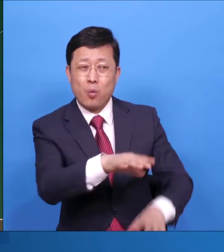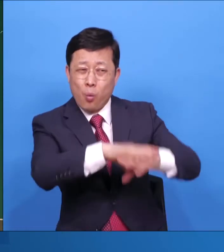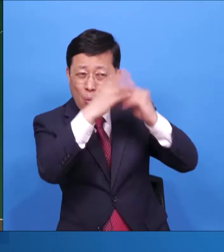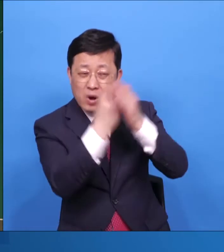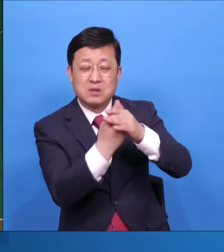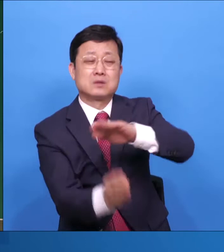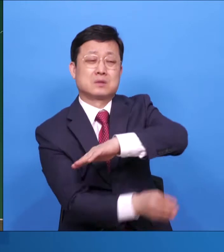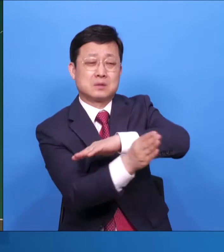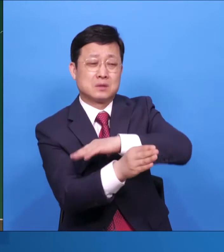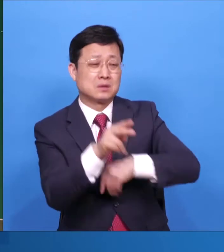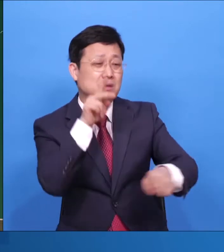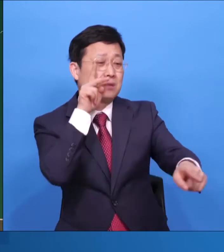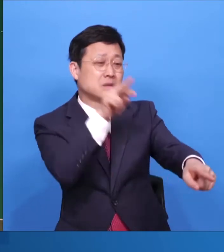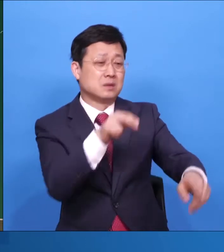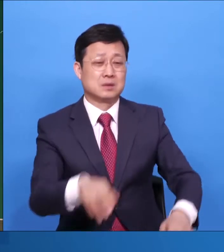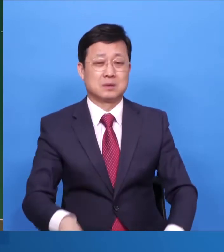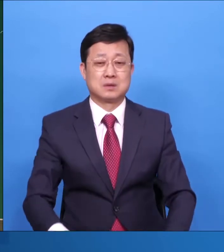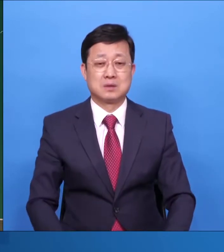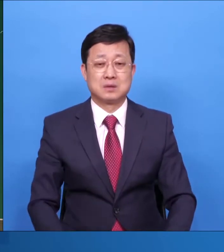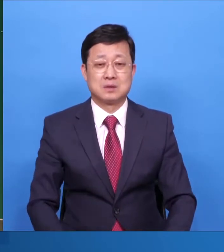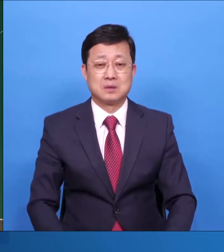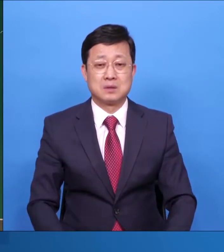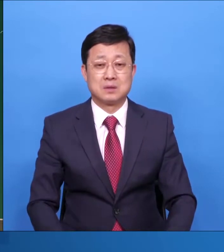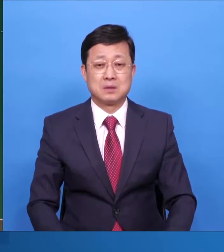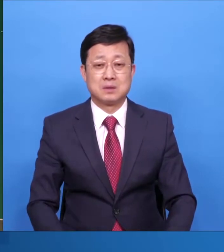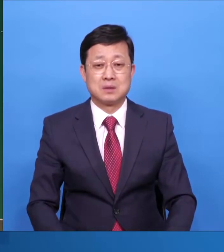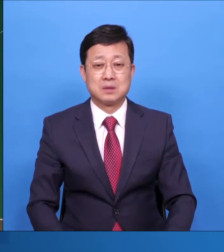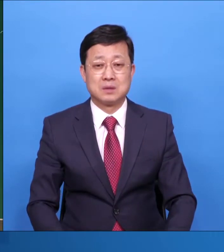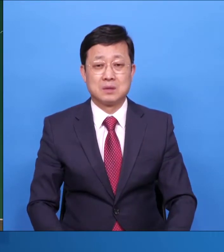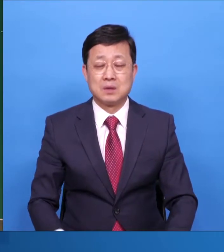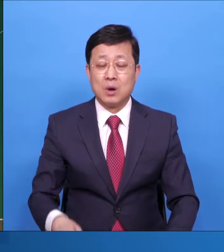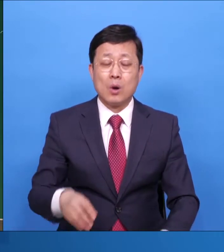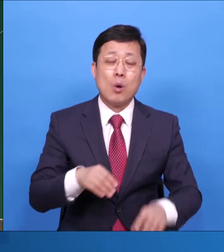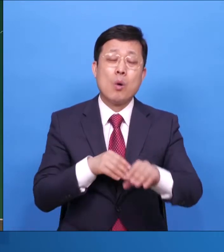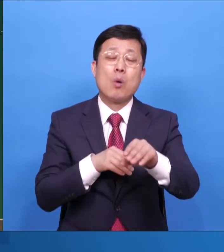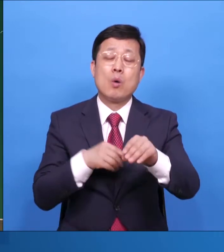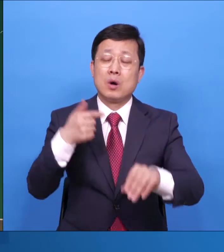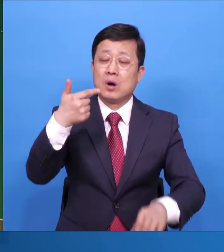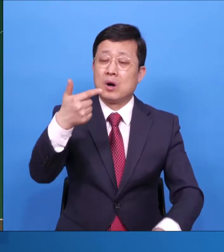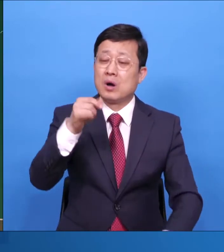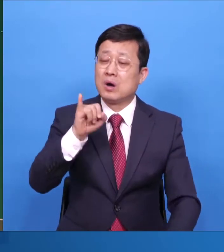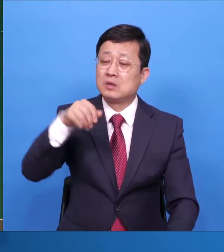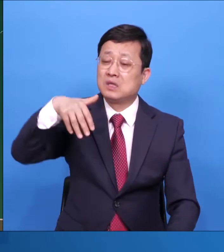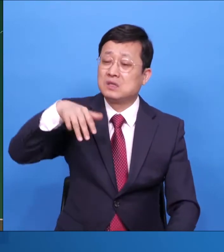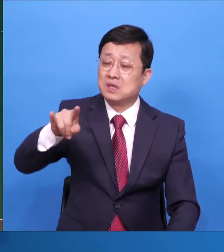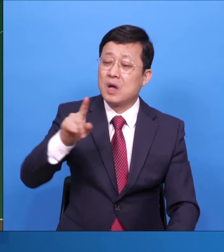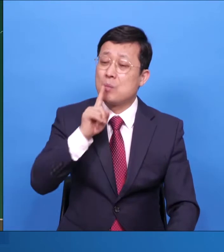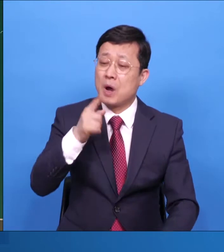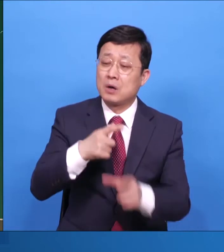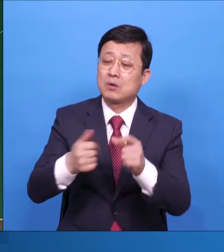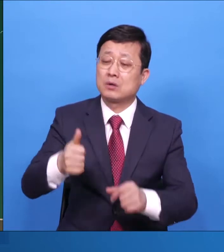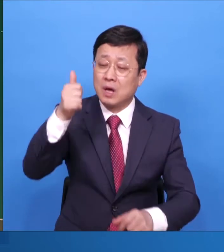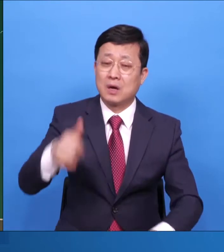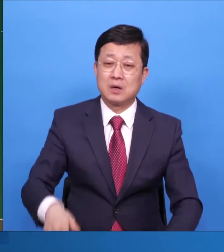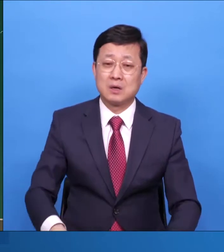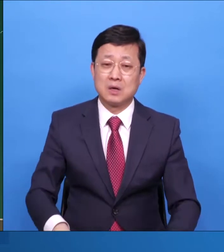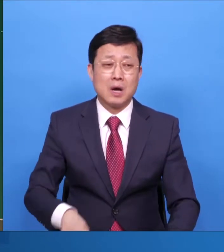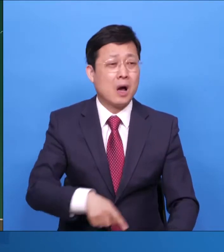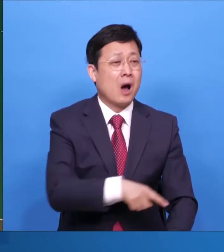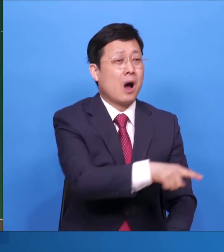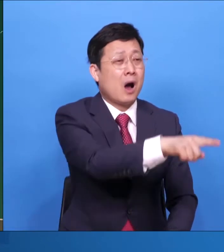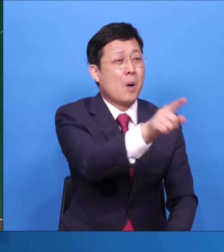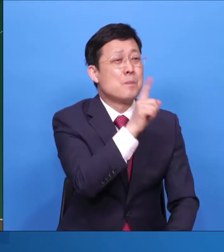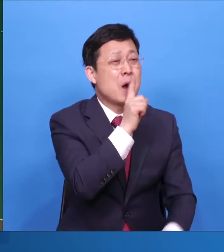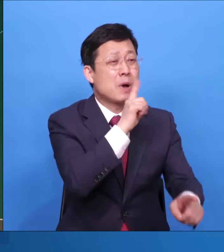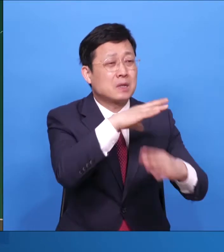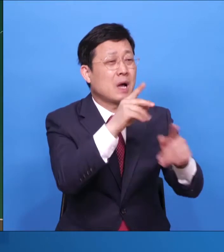eso es incorrecto. 차라리 니체 말이 더 나. Por el contrario, lo que dijo Nietzsche sería un poco mejor. ¿Qué dijo Nietzsche? 지금 너가 말한 그 말을 그럼